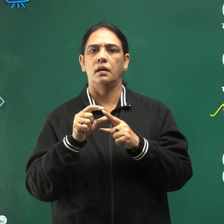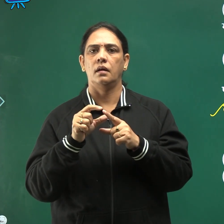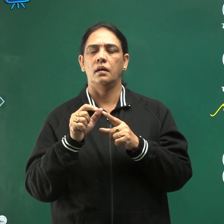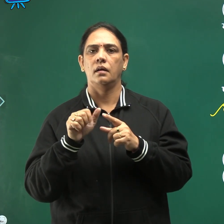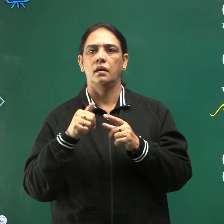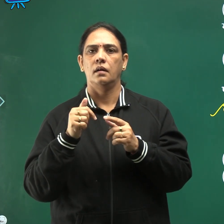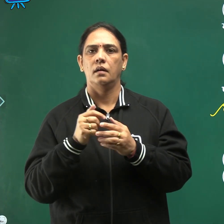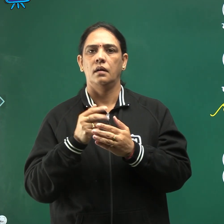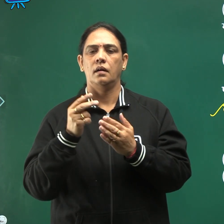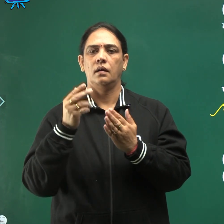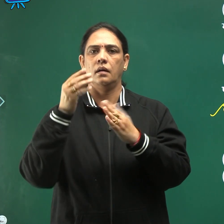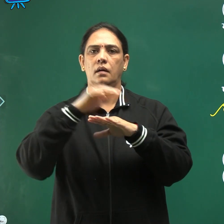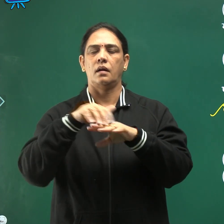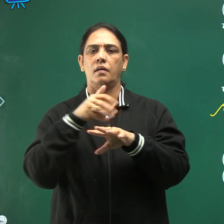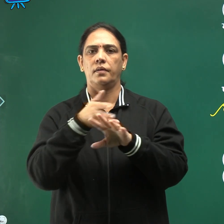आलेखी निरूपण